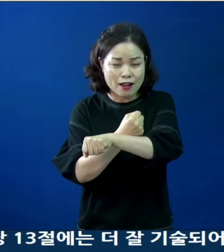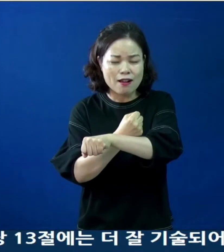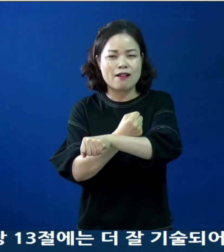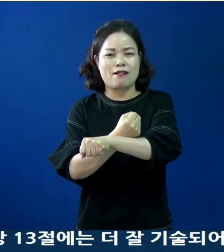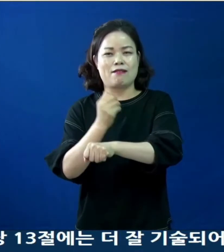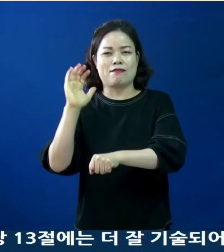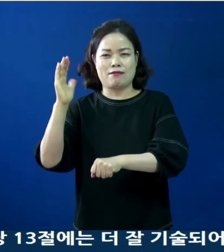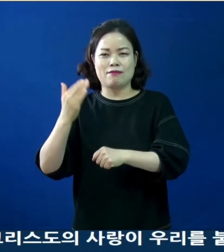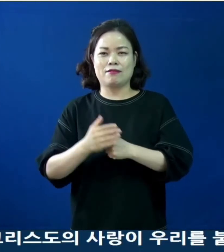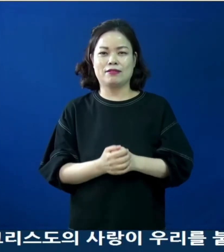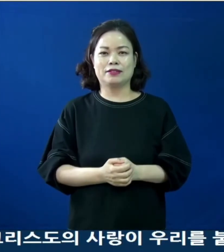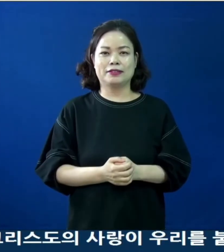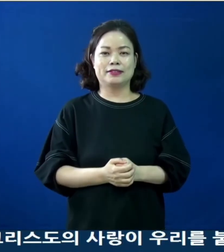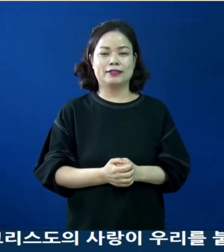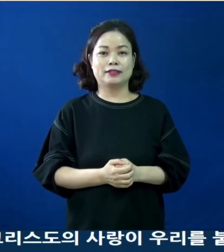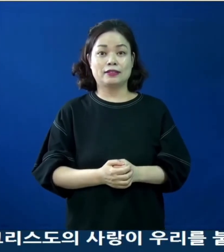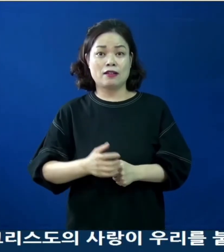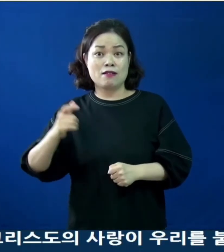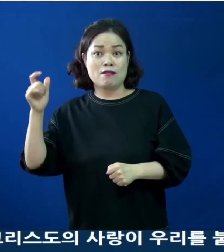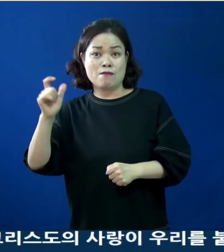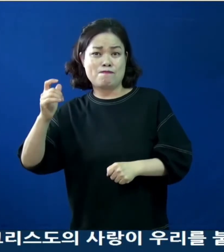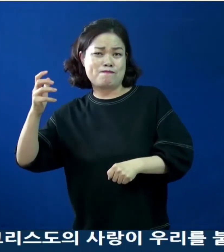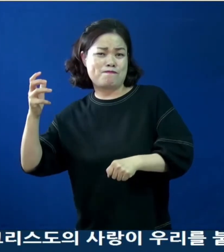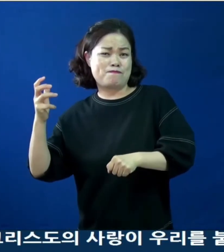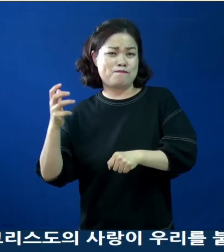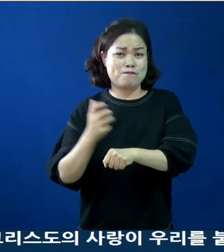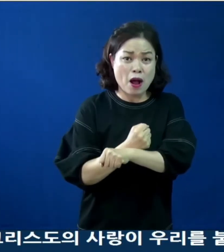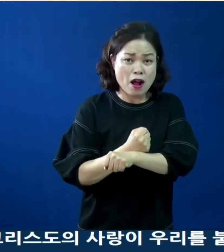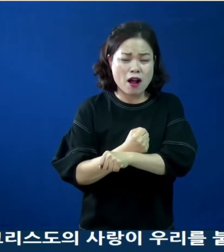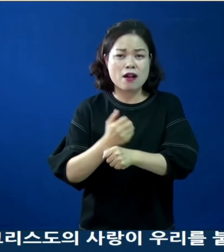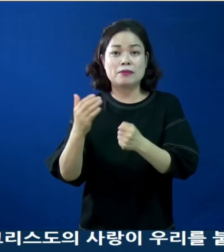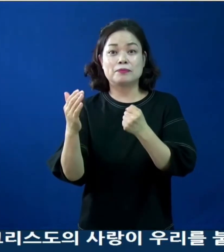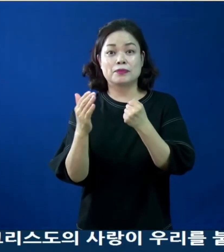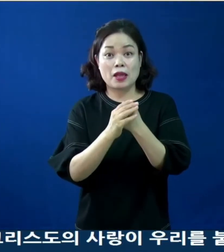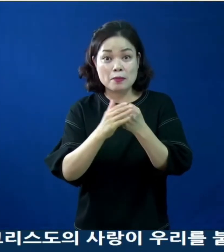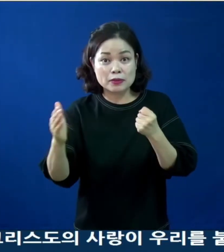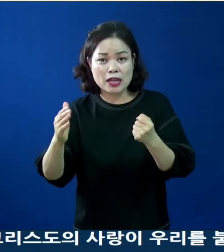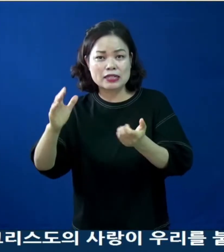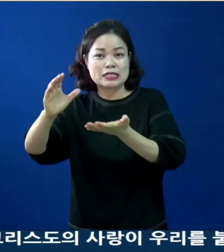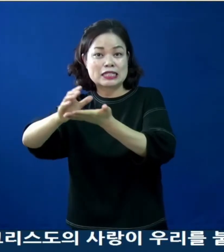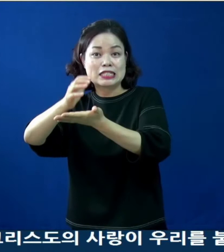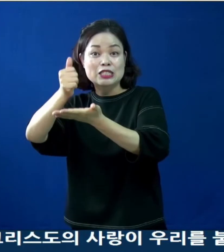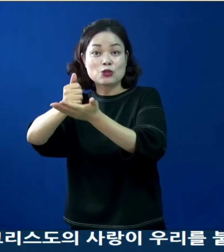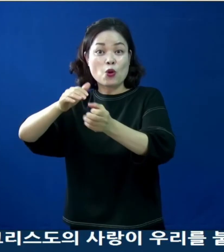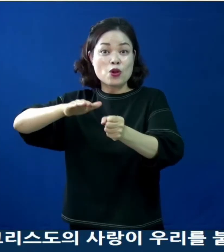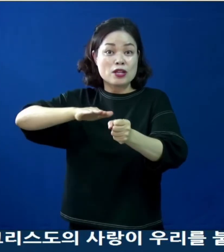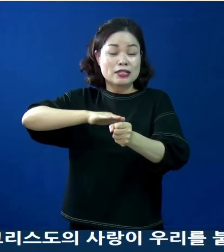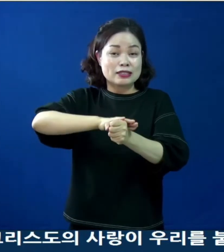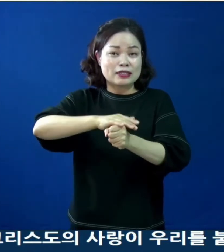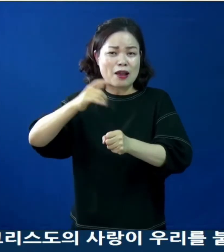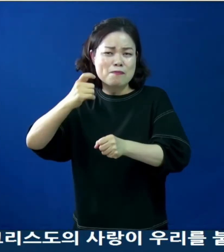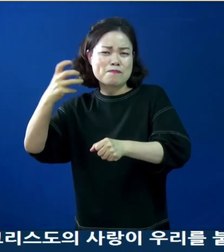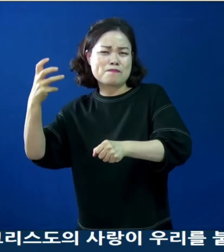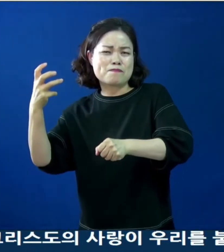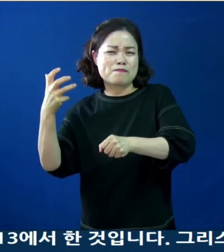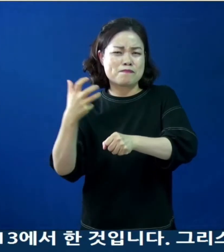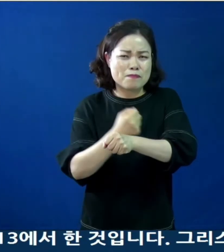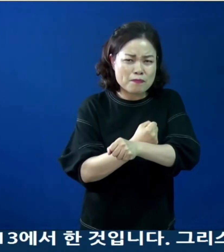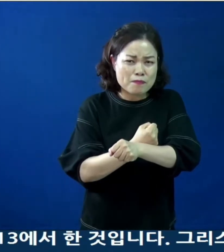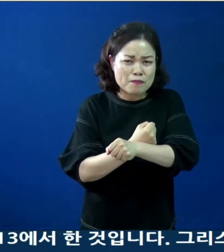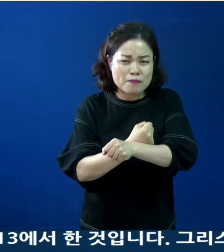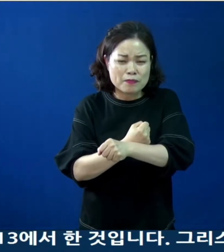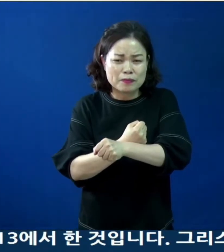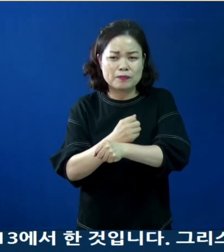강권했다는 말. 강권했어. 이 강권함 때문에, 그리스도의 사랑이 강권할 때 여러분